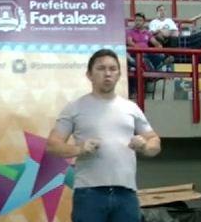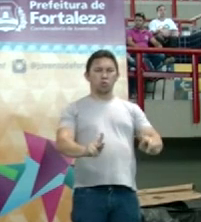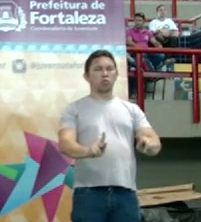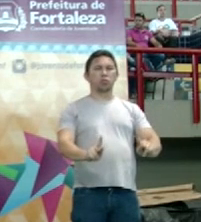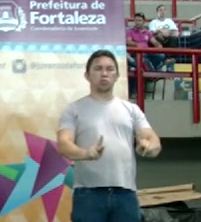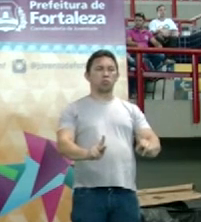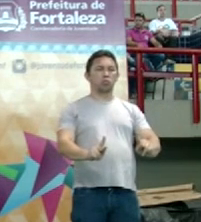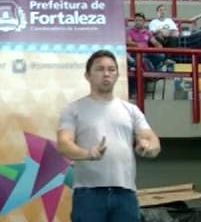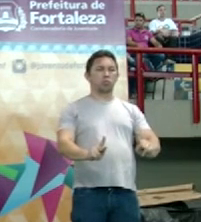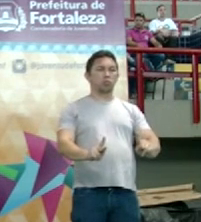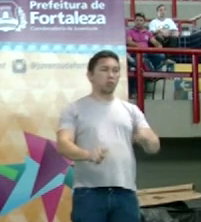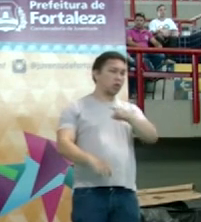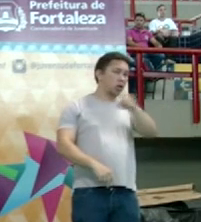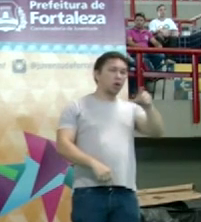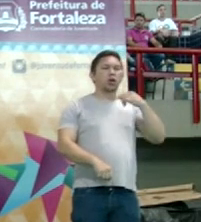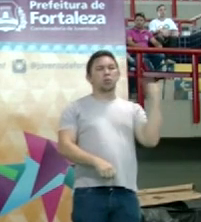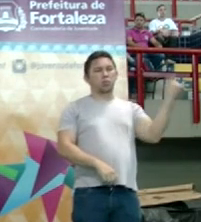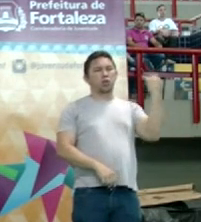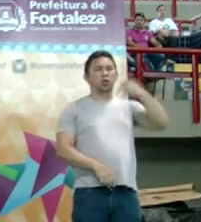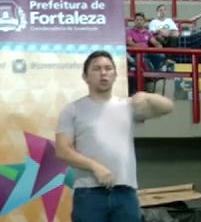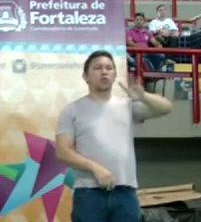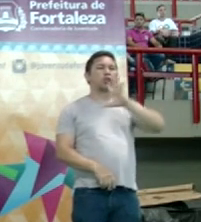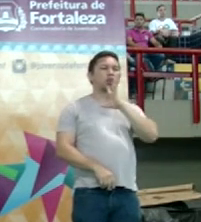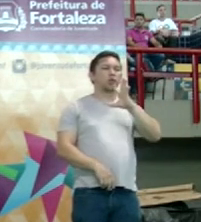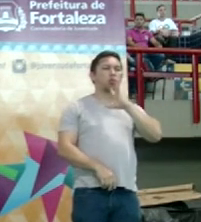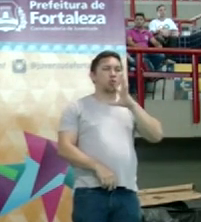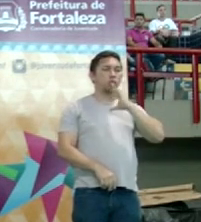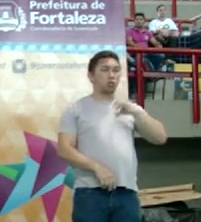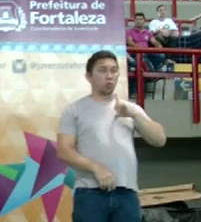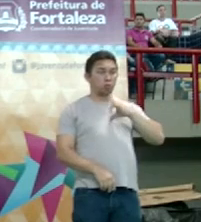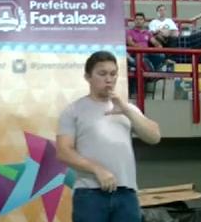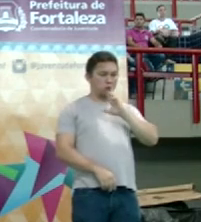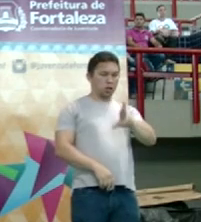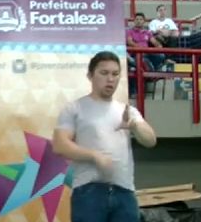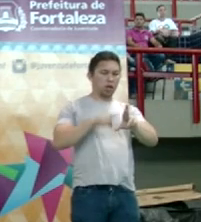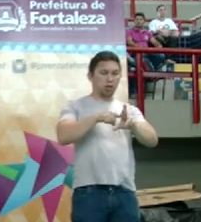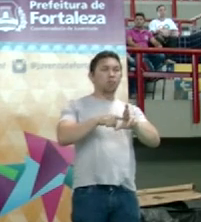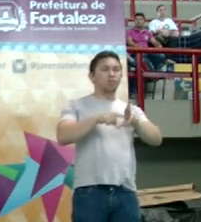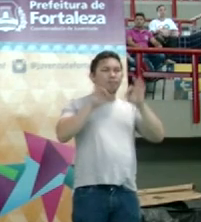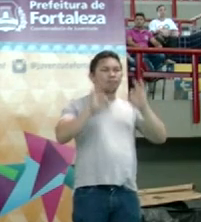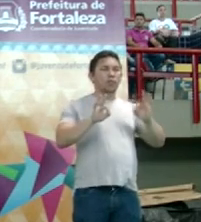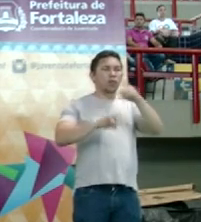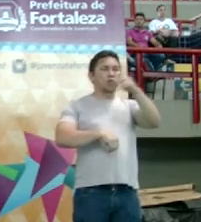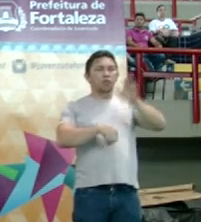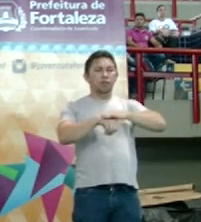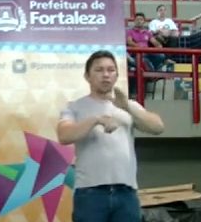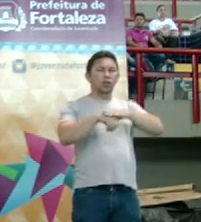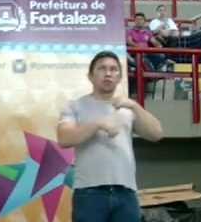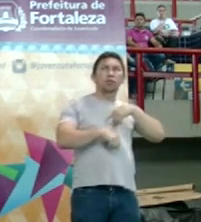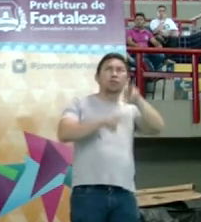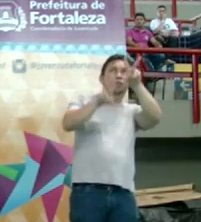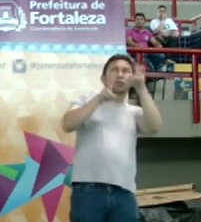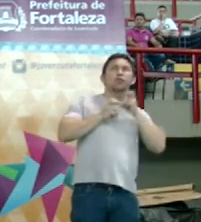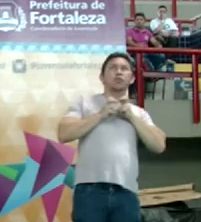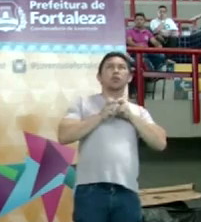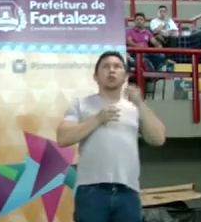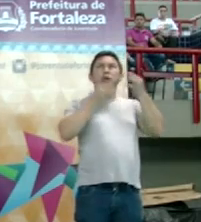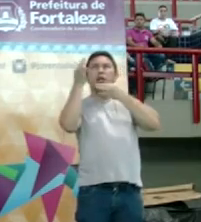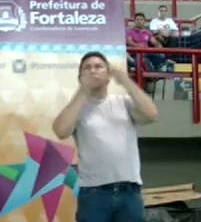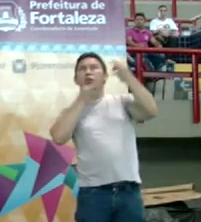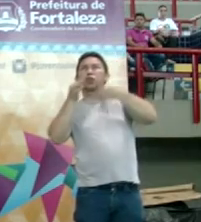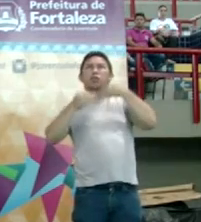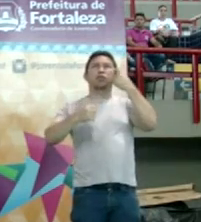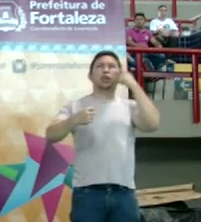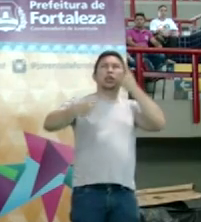tá? E é importante que você saiba que a partir daquela afirmação, você vai ter um caminho para mostrar seu ponto